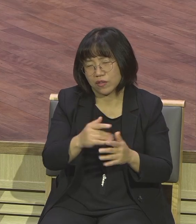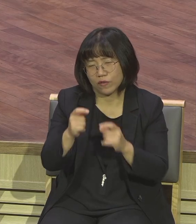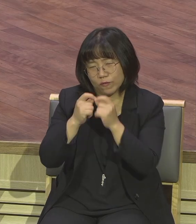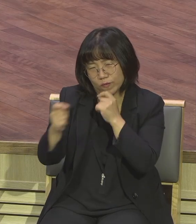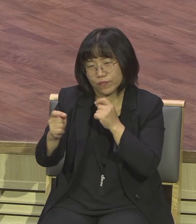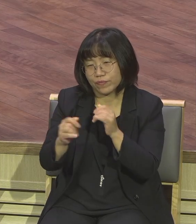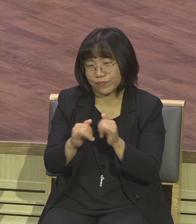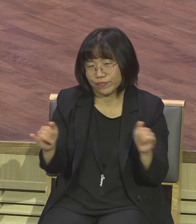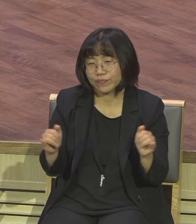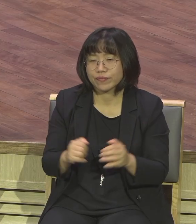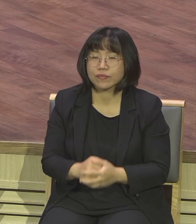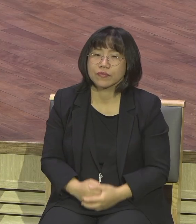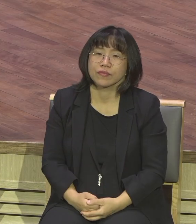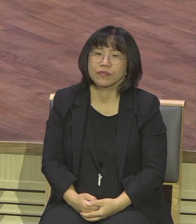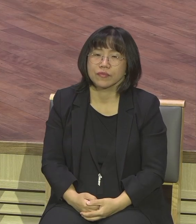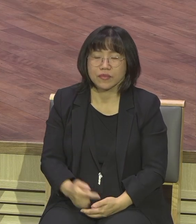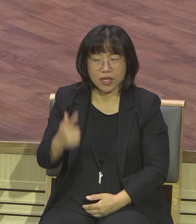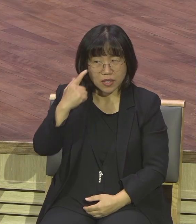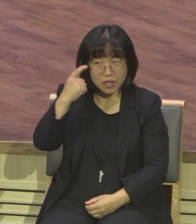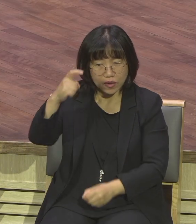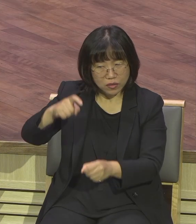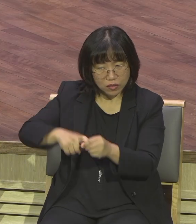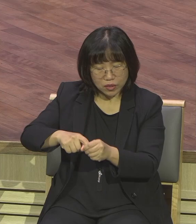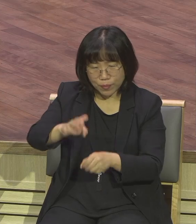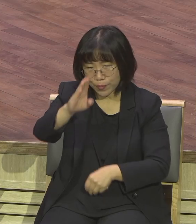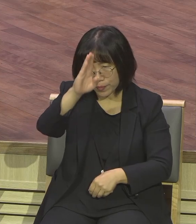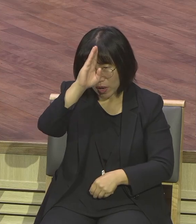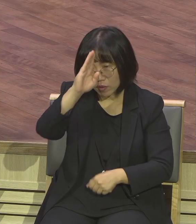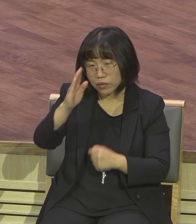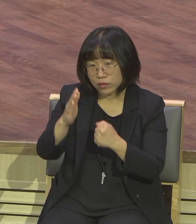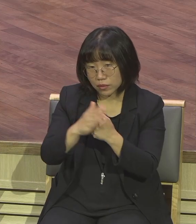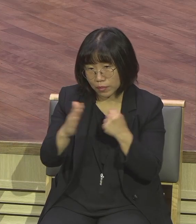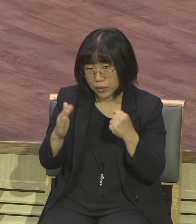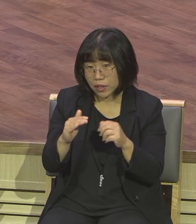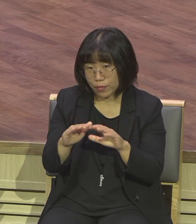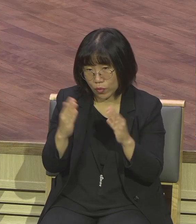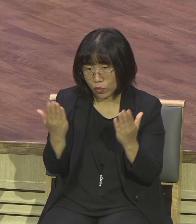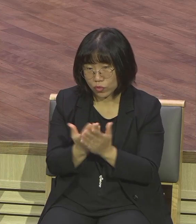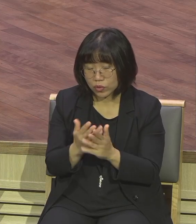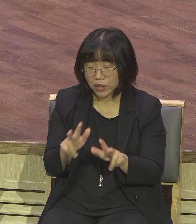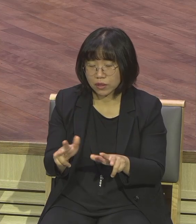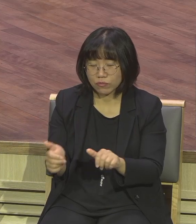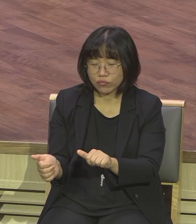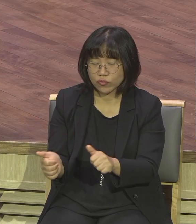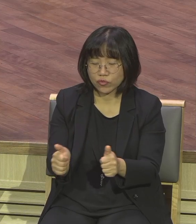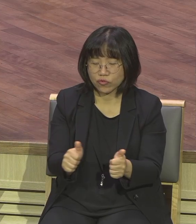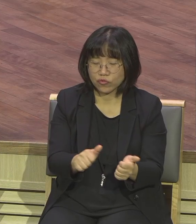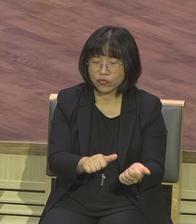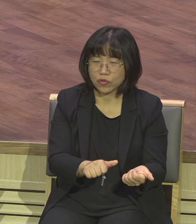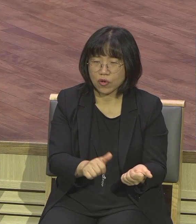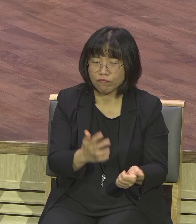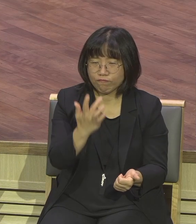영적 질병으로 인해서 창세기 3장 11장에 걸려가지고 사람들은 뭐요? 죽은 상태.